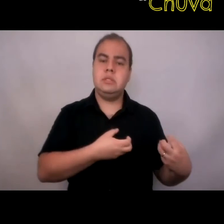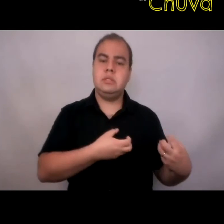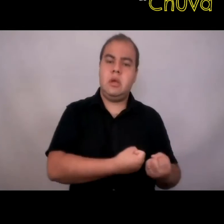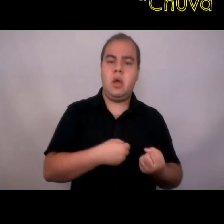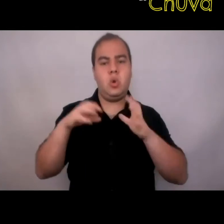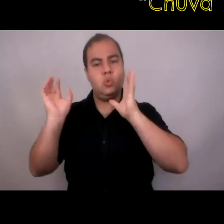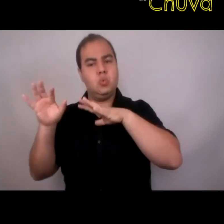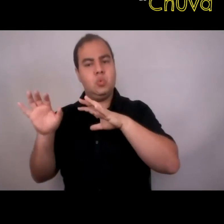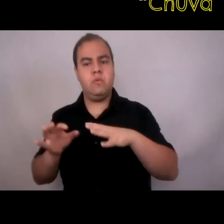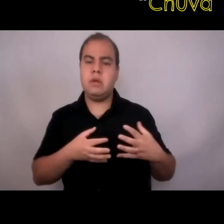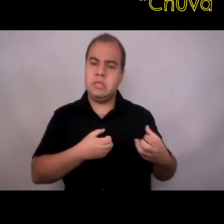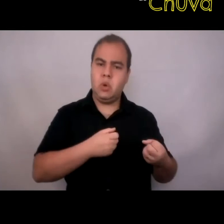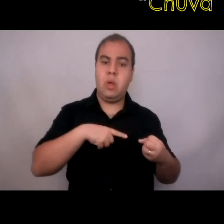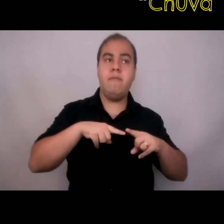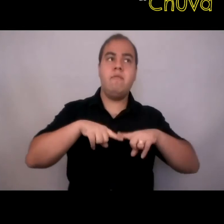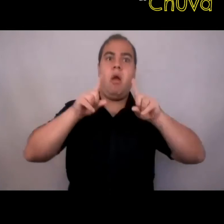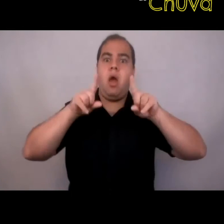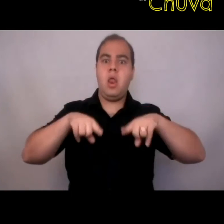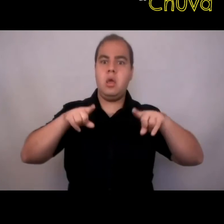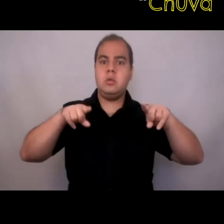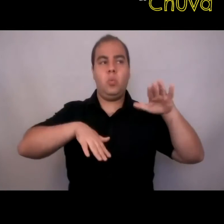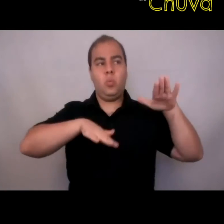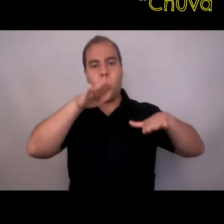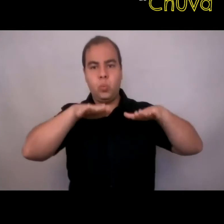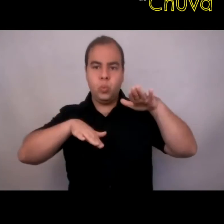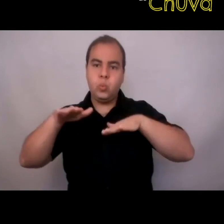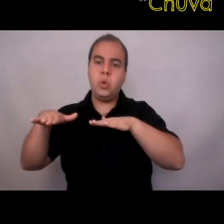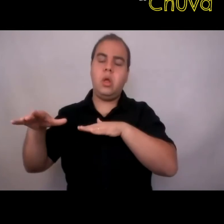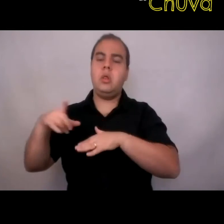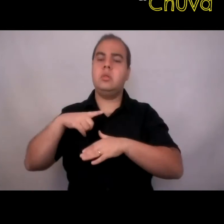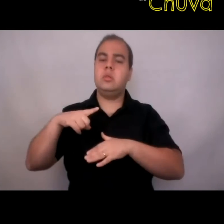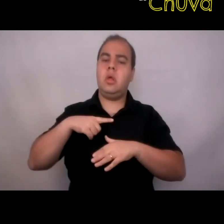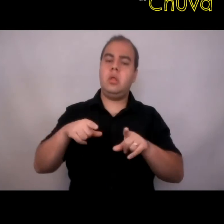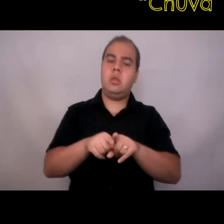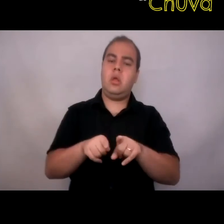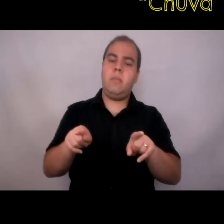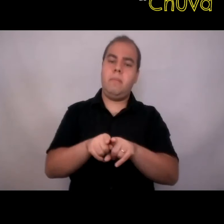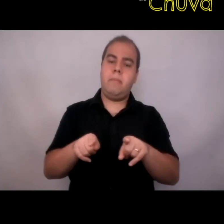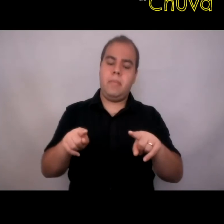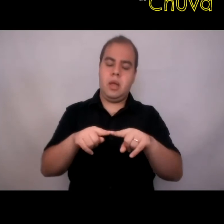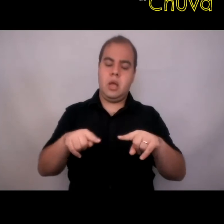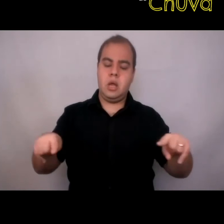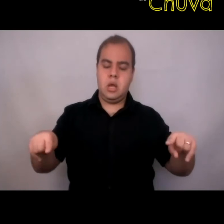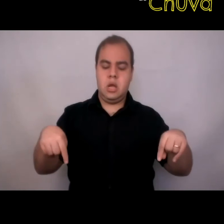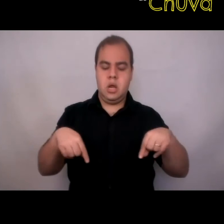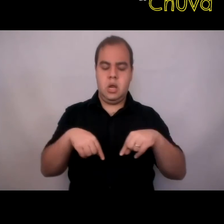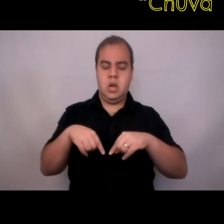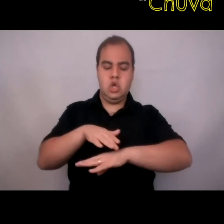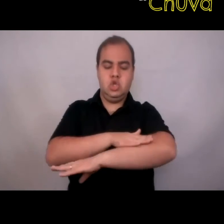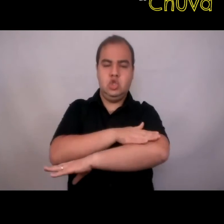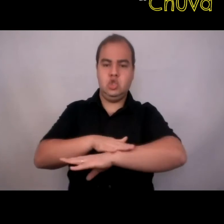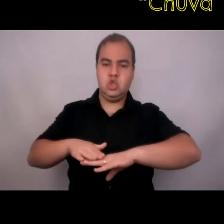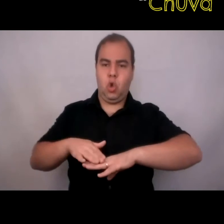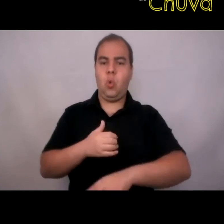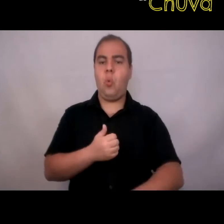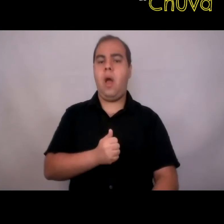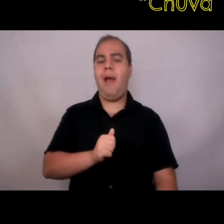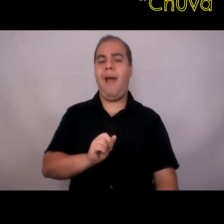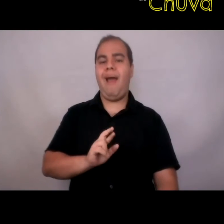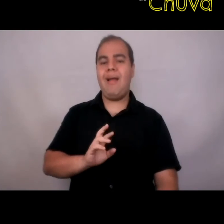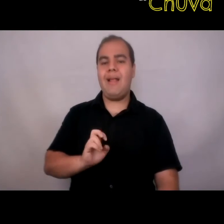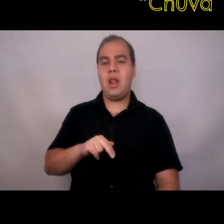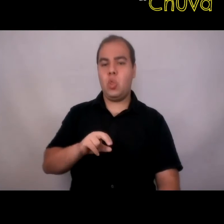importante, e solo arenoso, em que a água não passe, de duas uma, a gente trabalha com